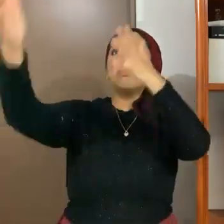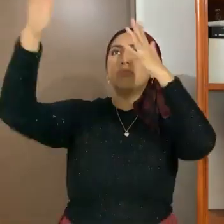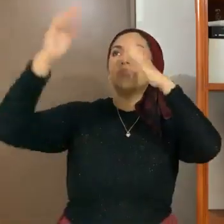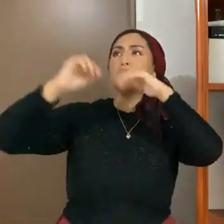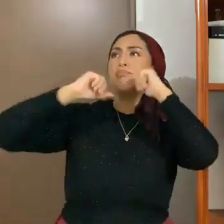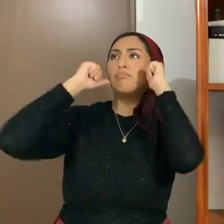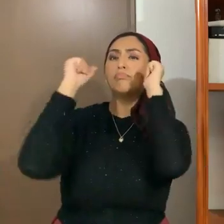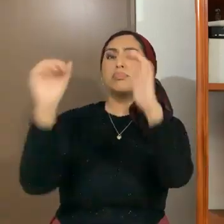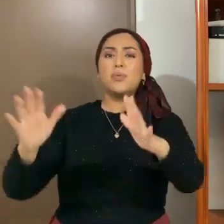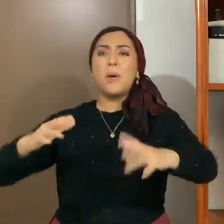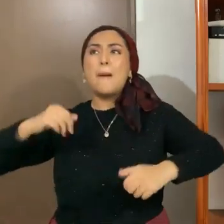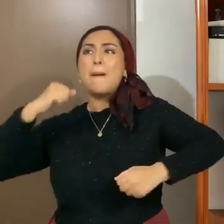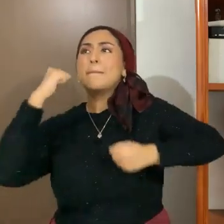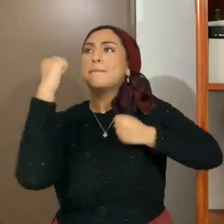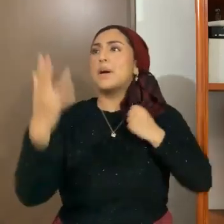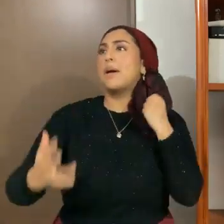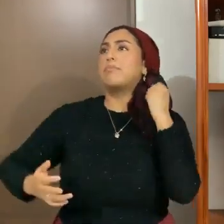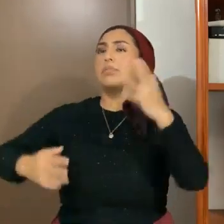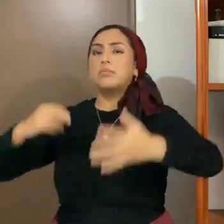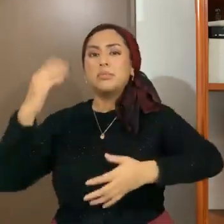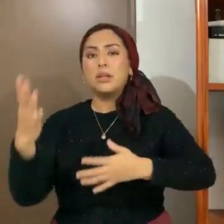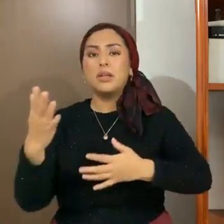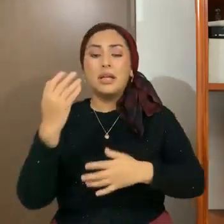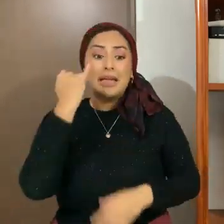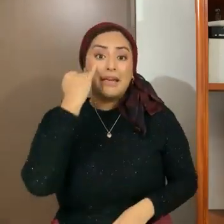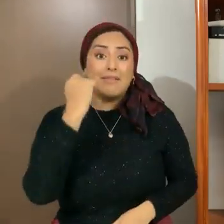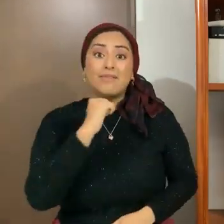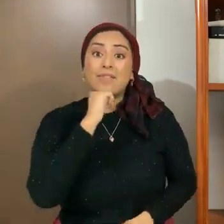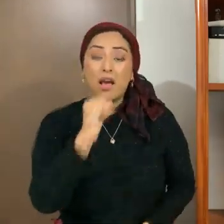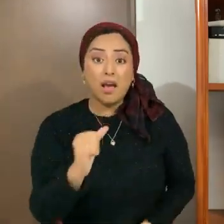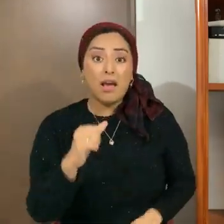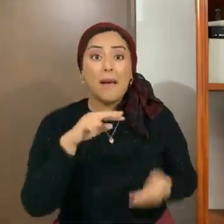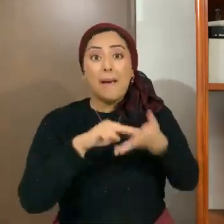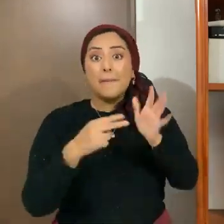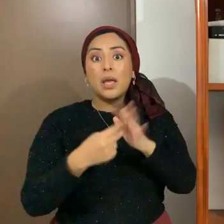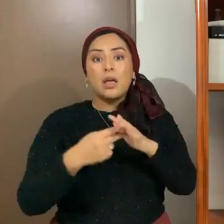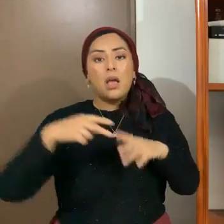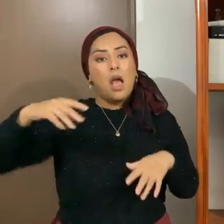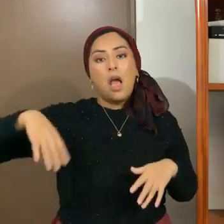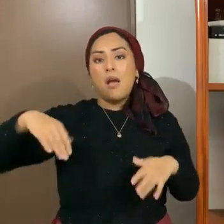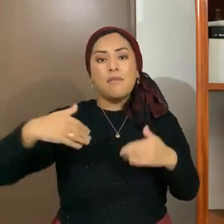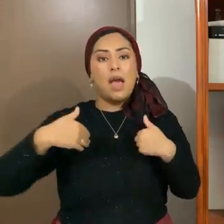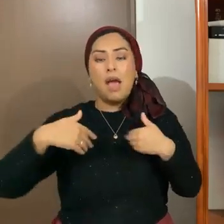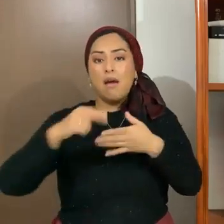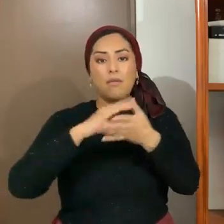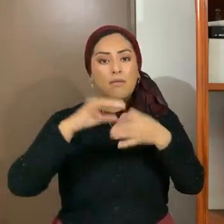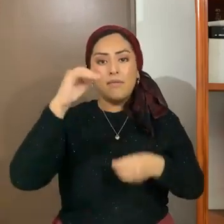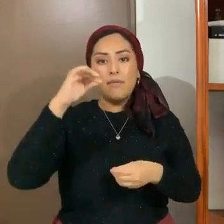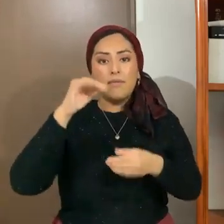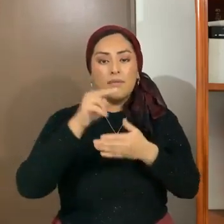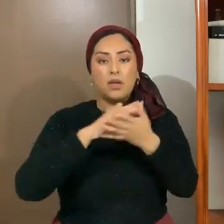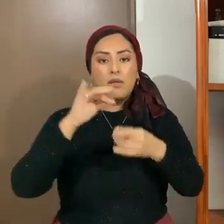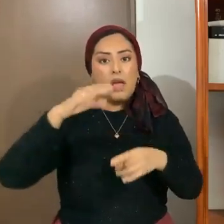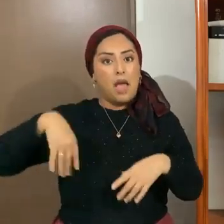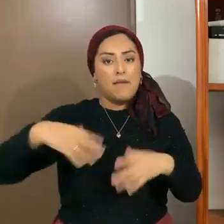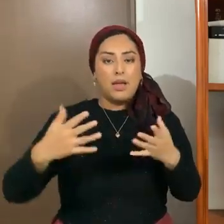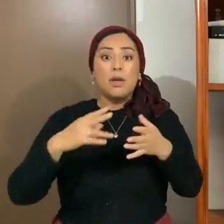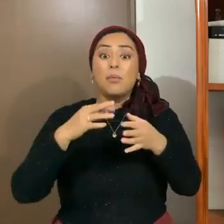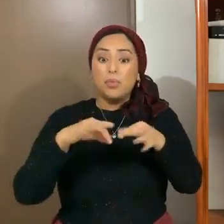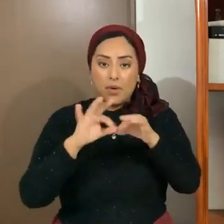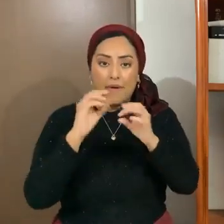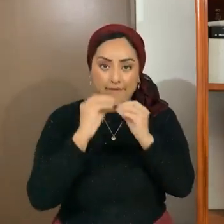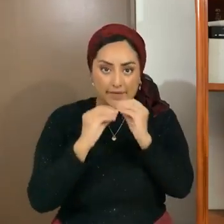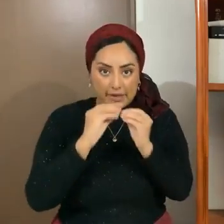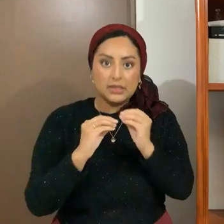bendice. Si no, entonces quiere decir que no tenemos ese fruto y que hay que arreglarlo, hay que pedirle al Eterno